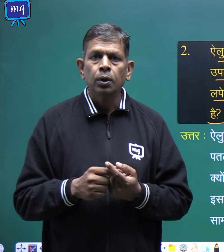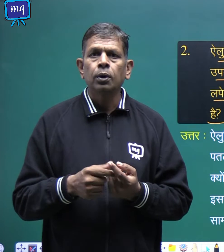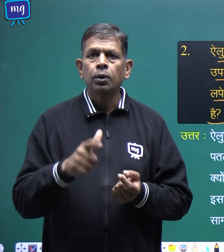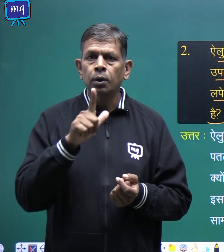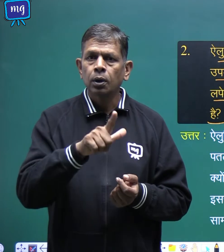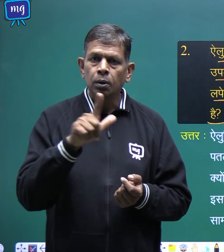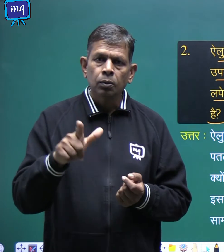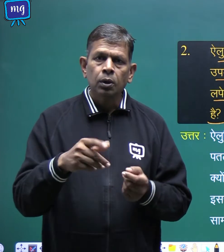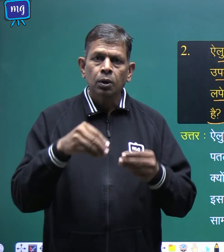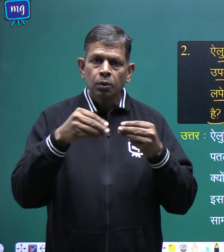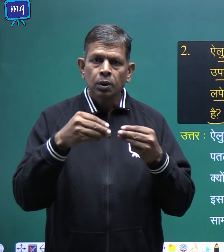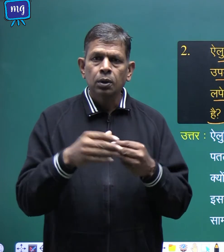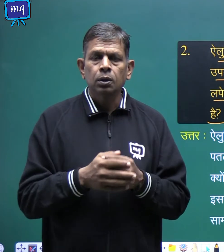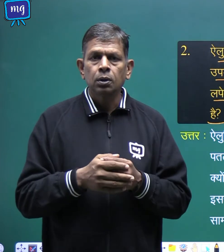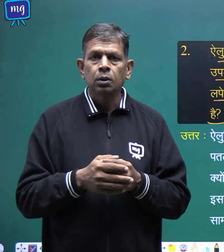की पन्नी